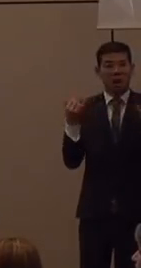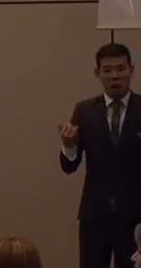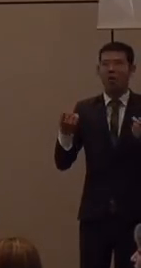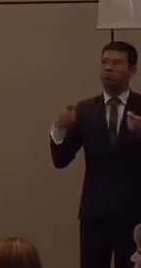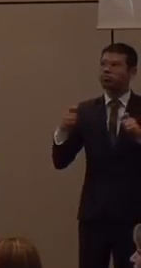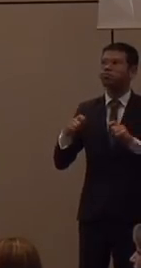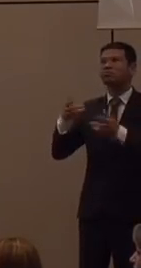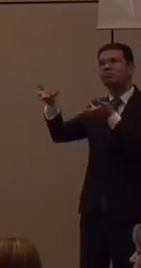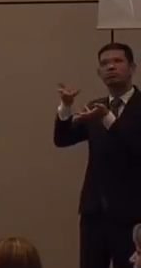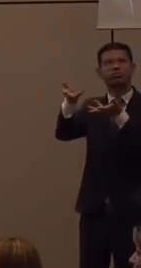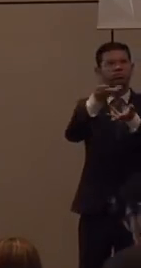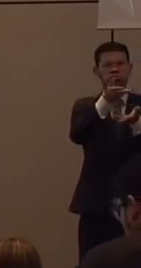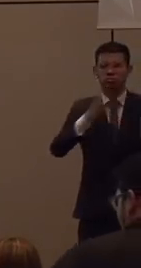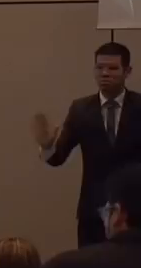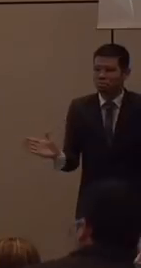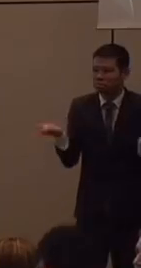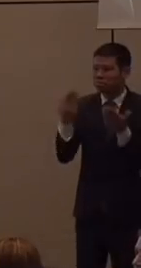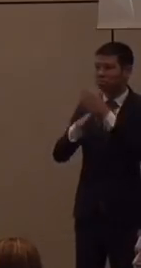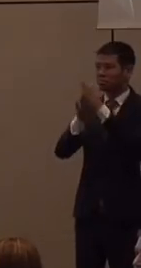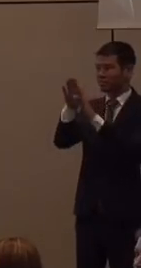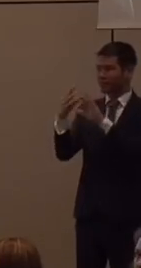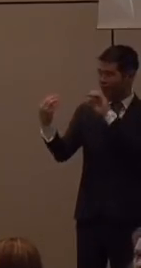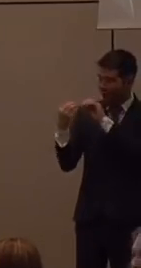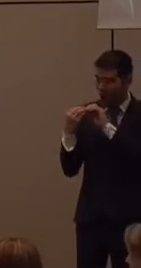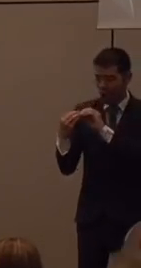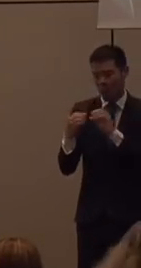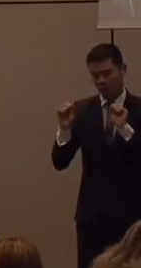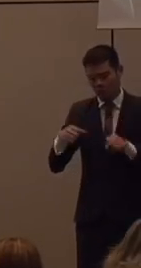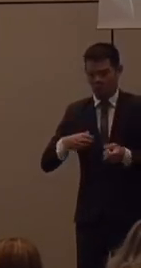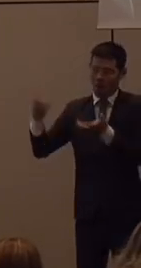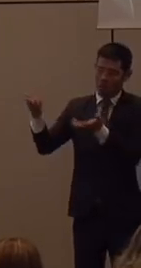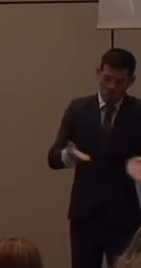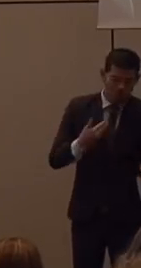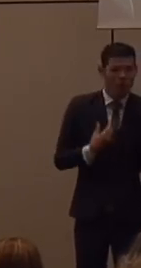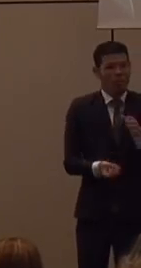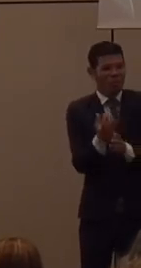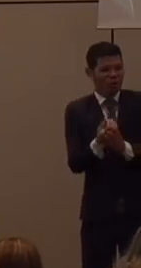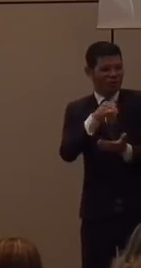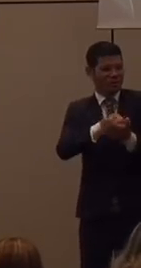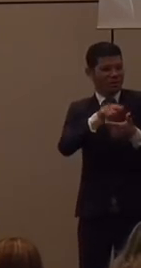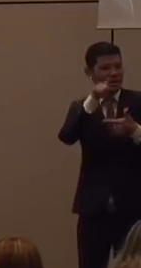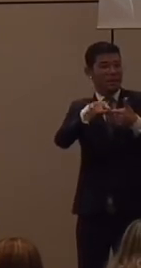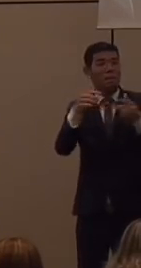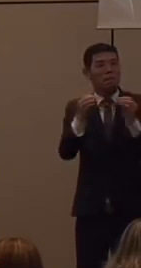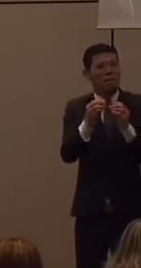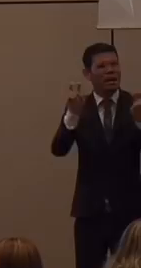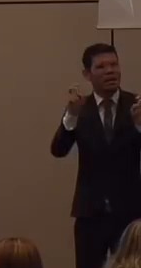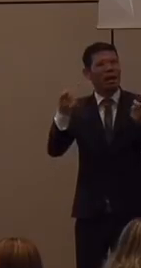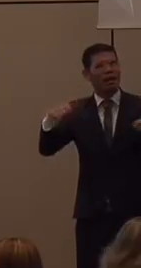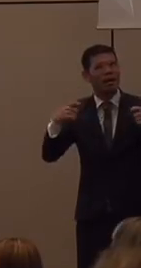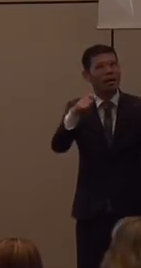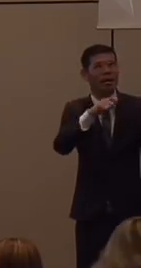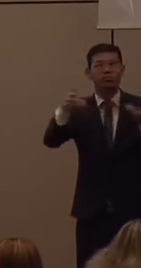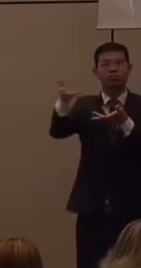entrar más productos con estas cifras que usted digo crecimiento y que además las importaciones no están creciendo tanto yo creo que estamos mejorando